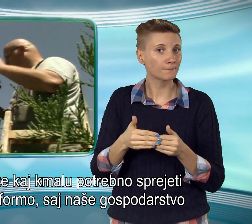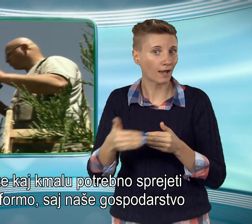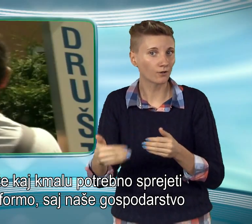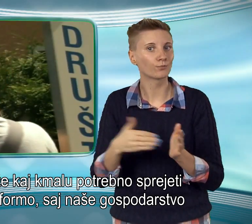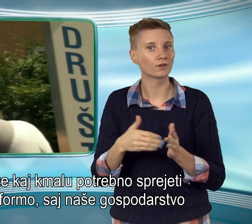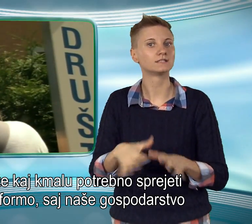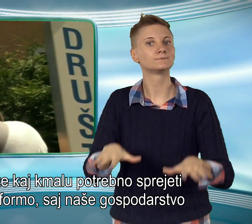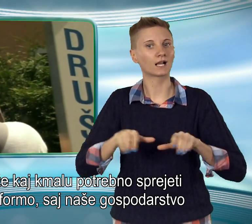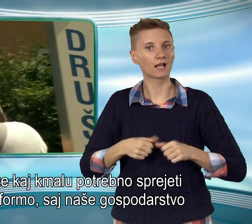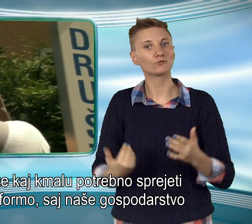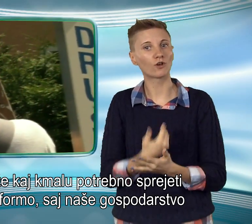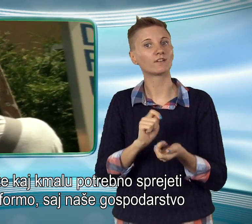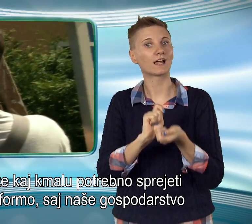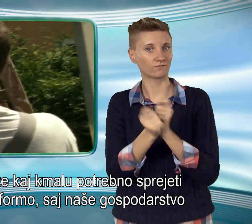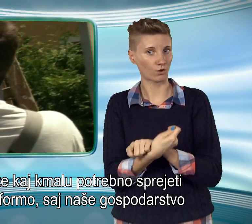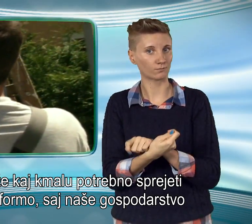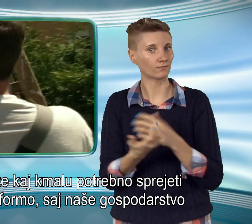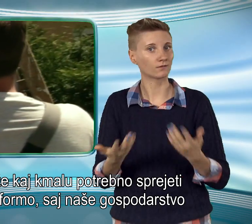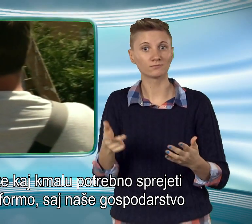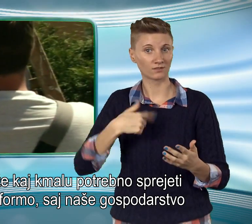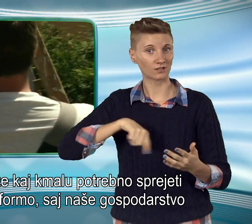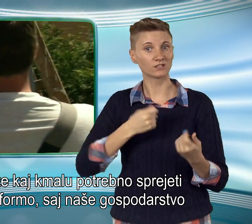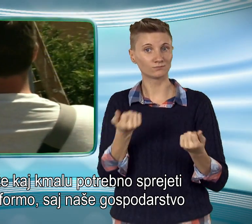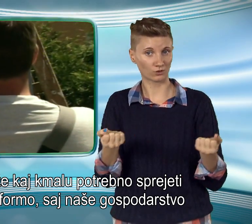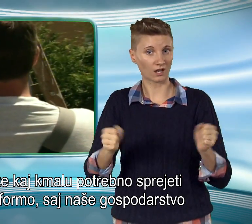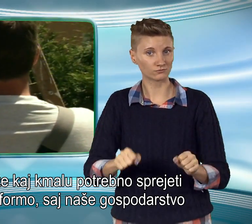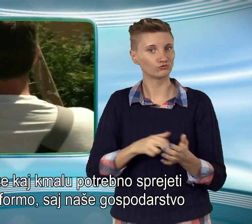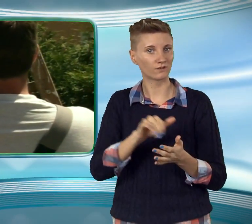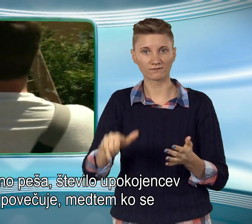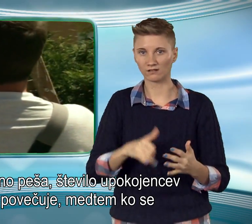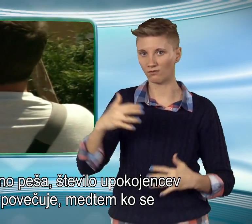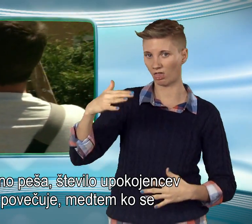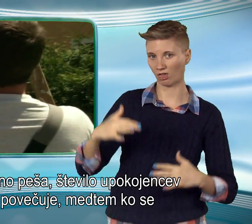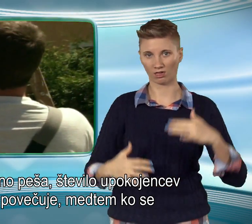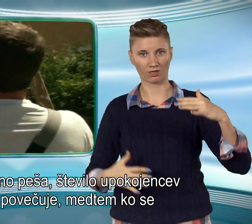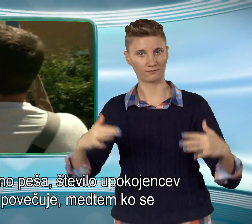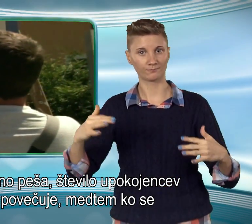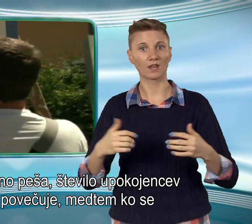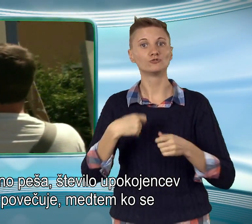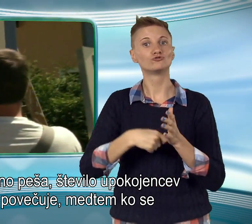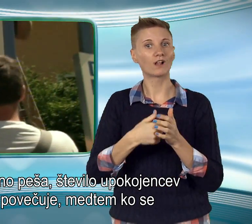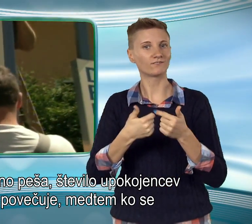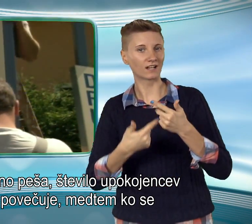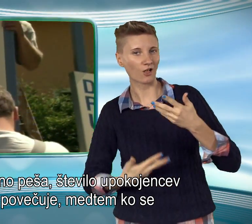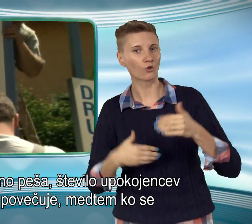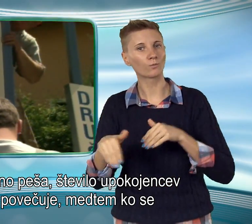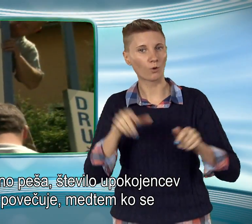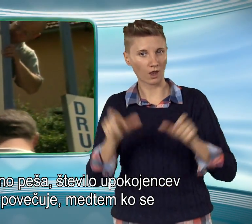potrebno sprejeti novo reformo, saj naše gospodarstvo še vedno peša, število upokojencev pa se povečuje, medtem ko se